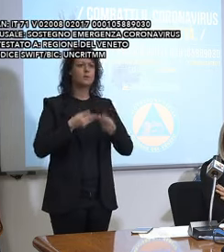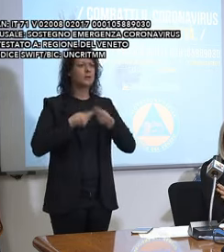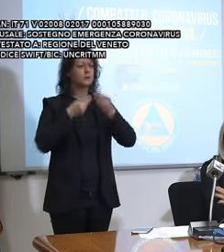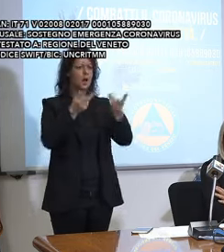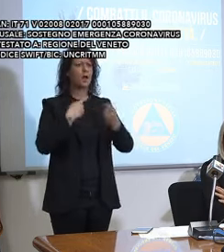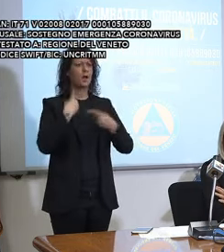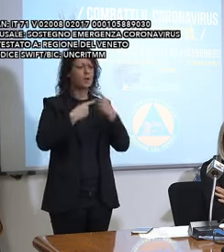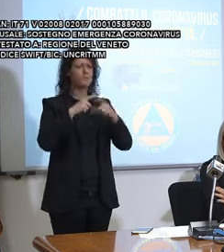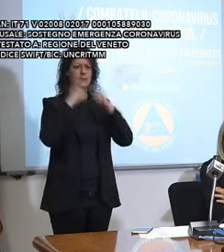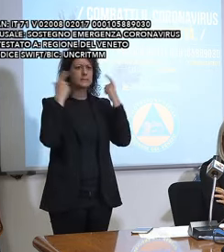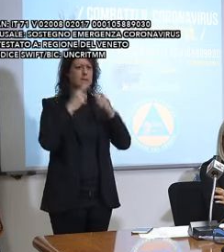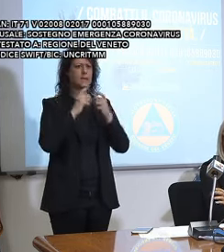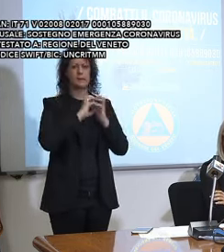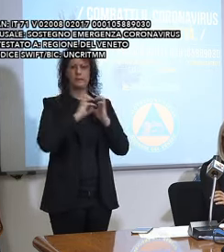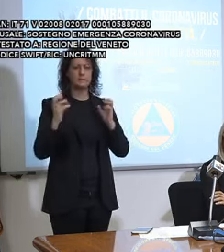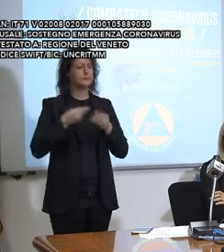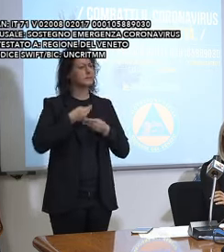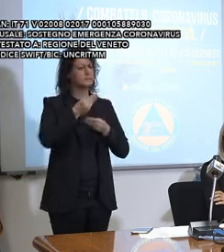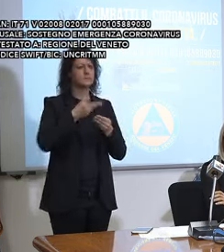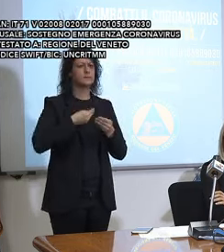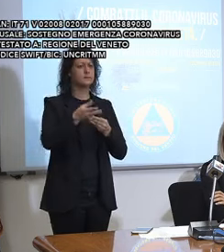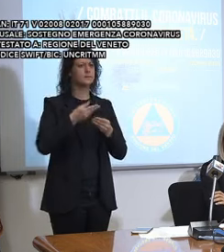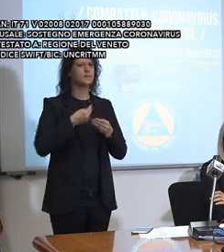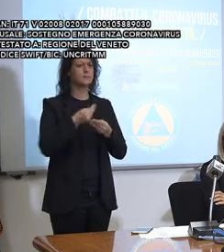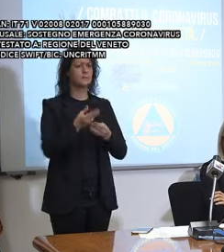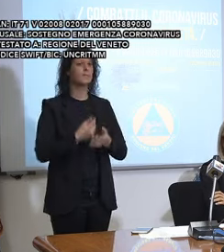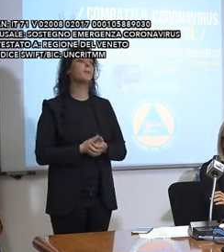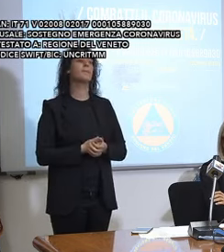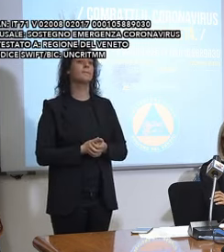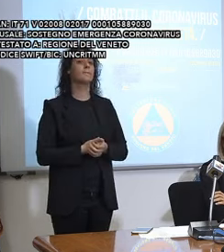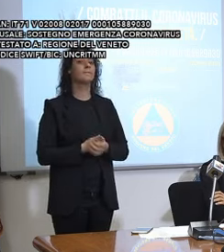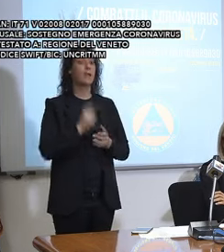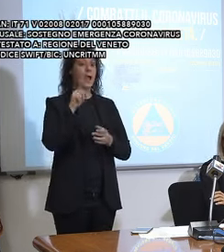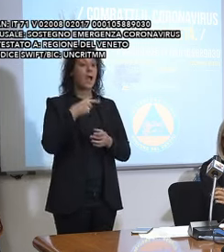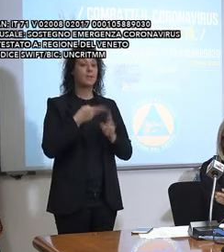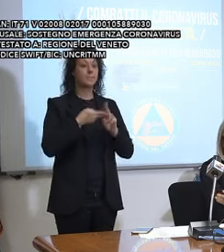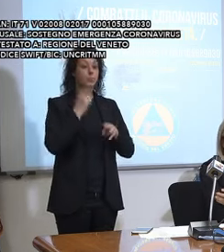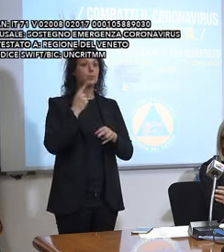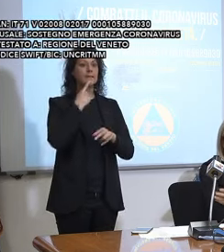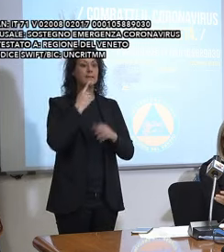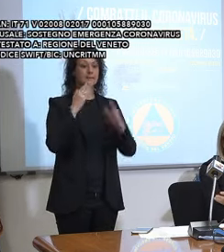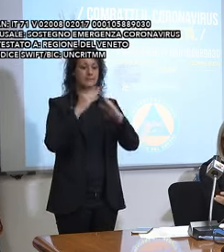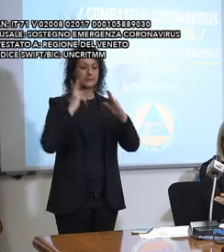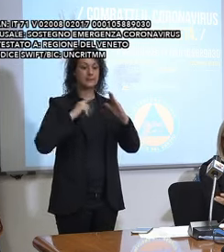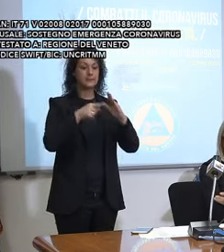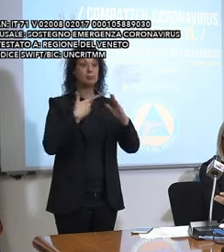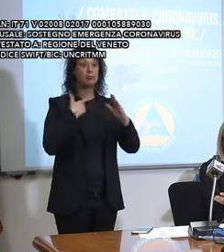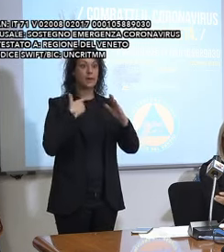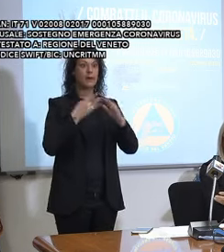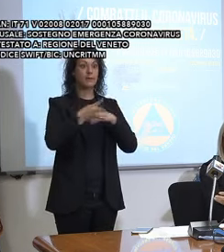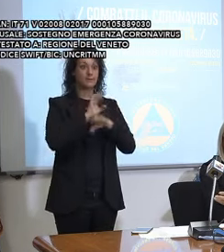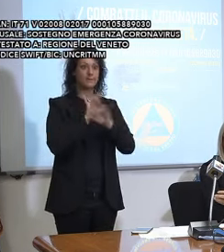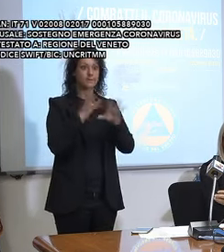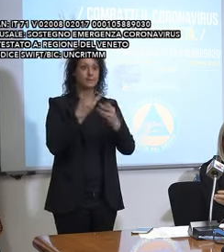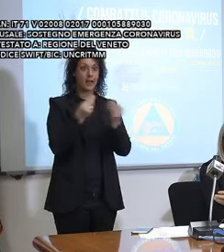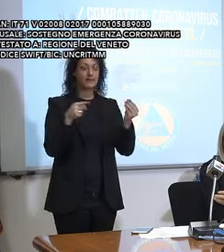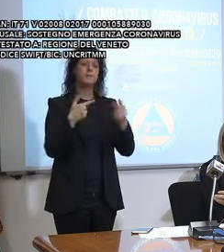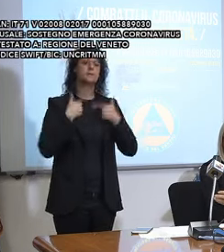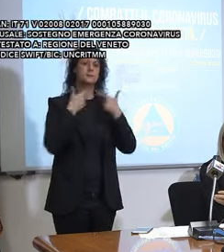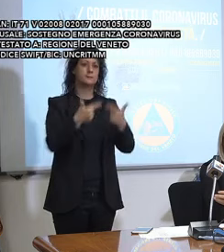necessari alle strutture, con un occhio di attenzione ancora maggiore dove ci sono casi positivi, però sappiamo che questo non era